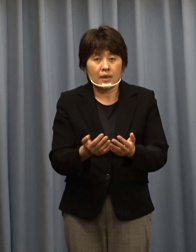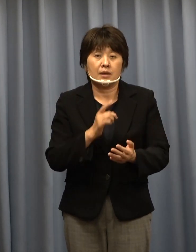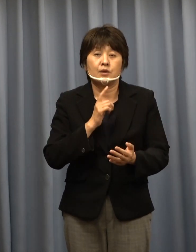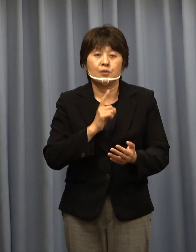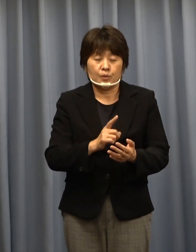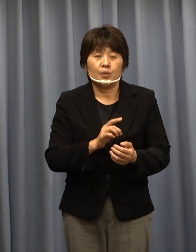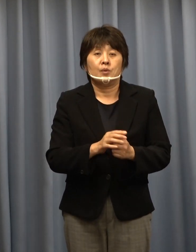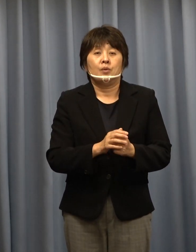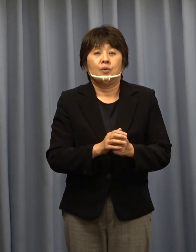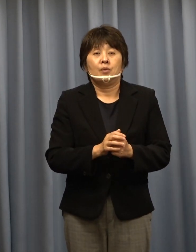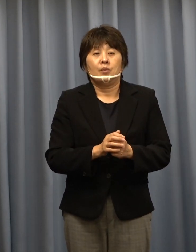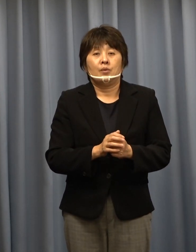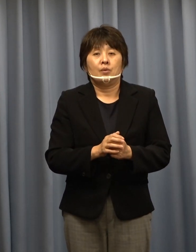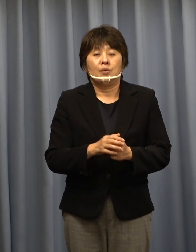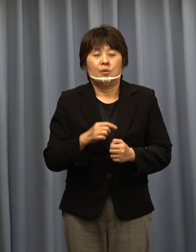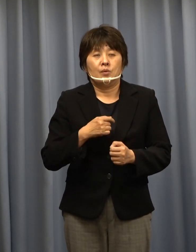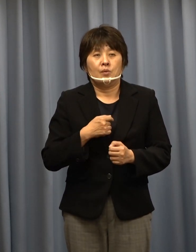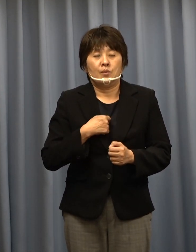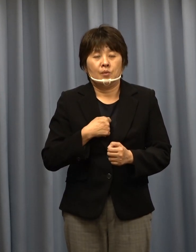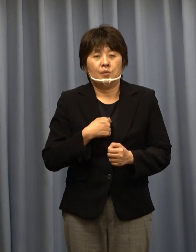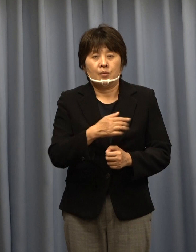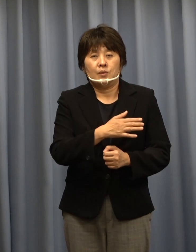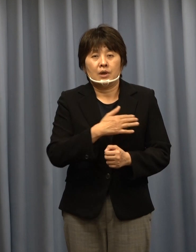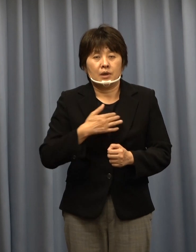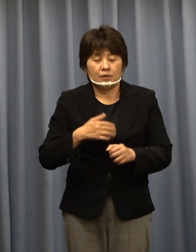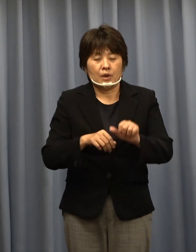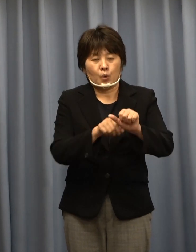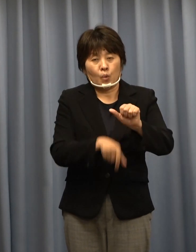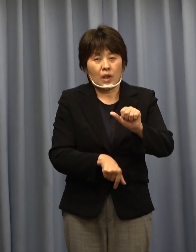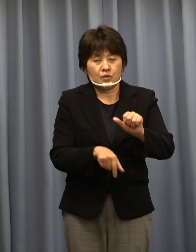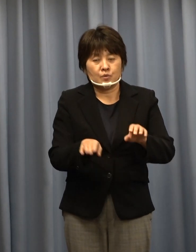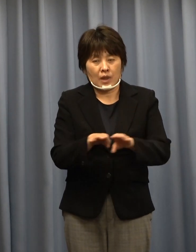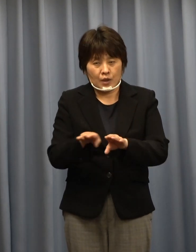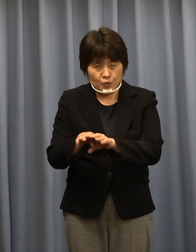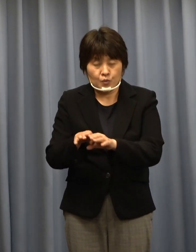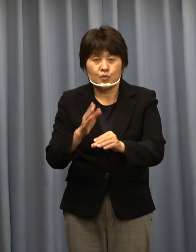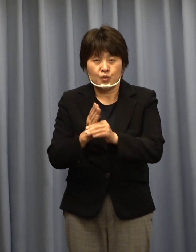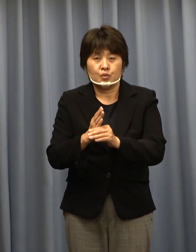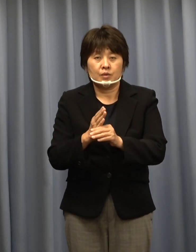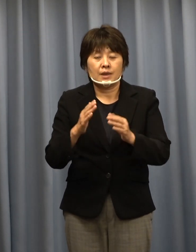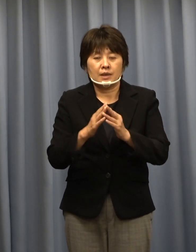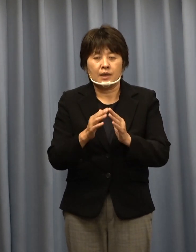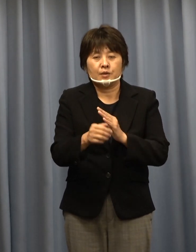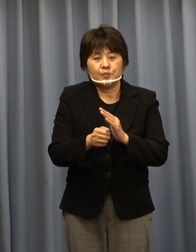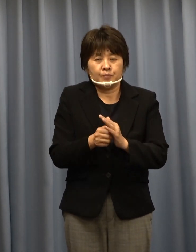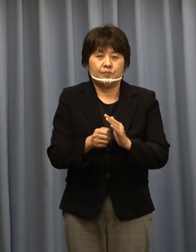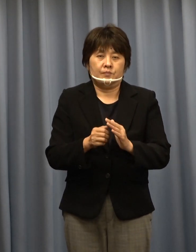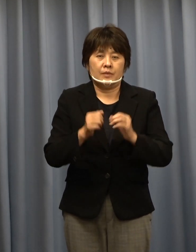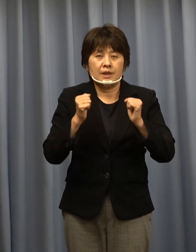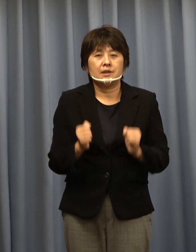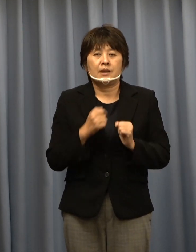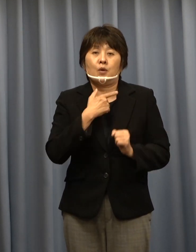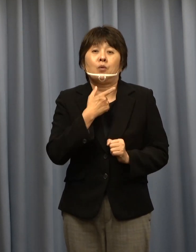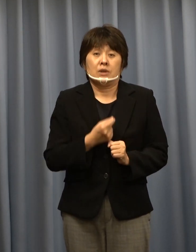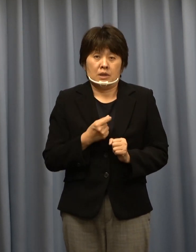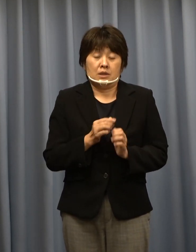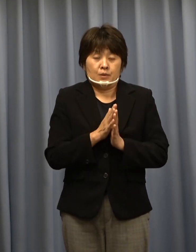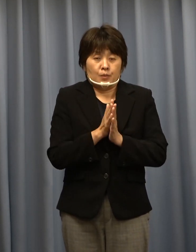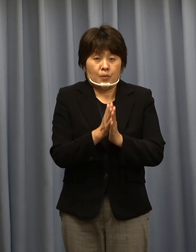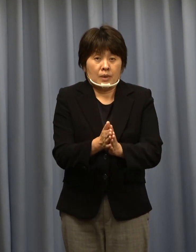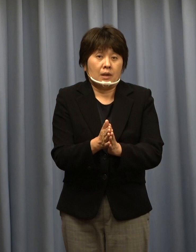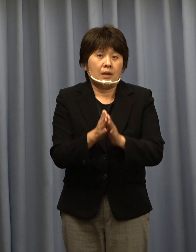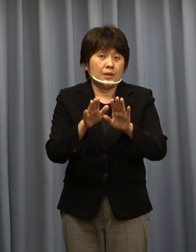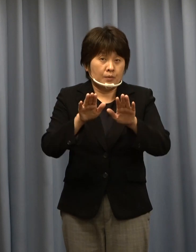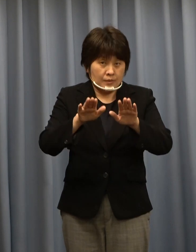と、我々として、ゴールデンウィーク、とにかくそのステイホームというお願いを、